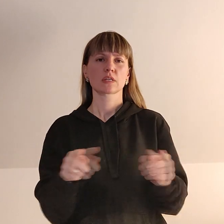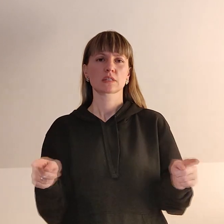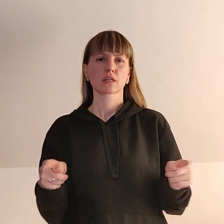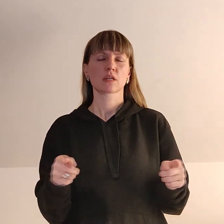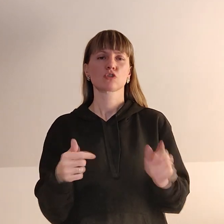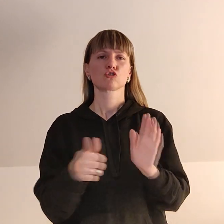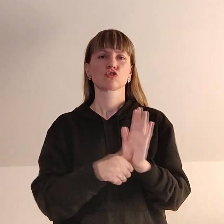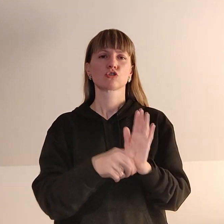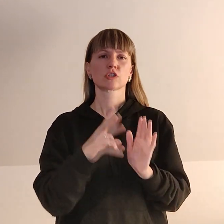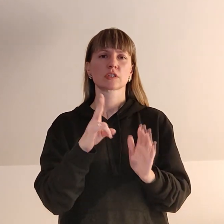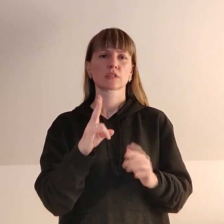на